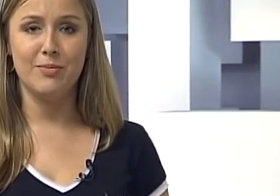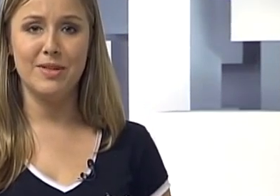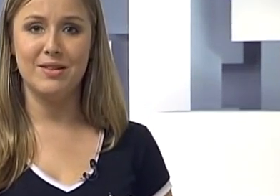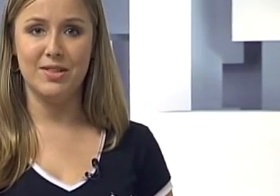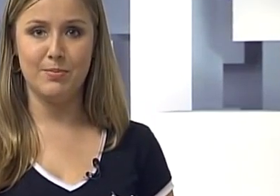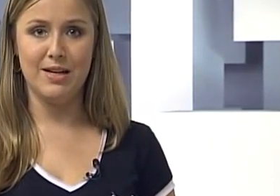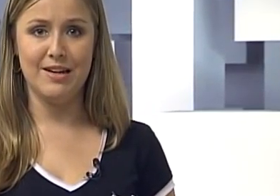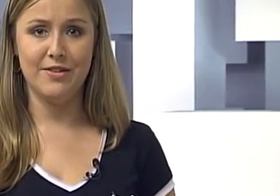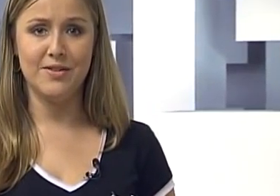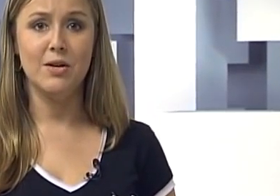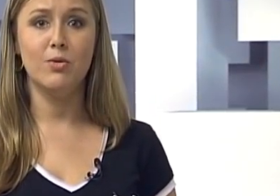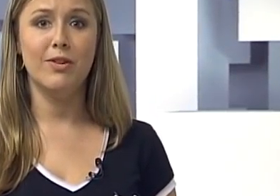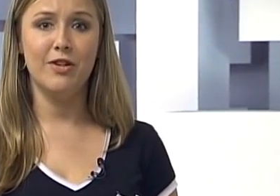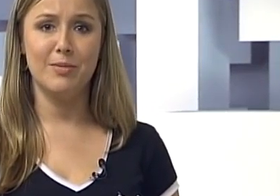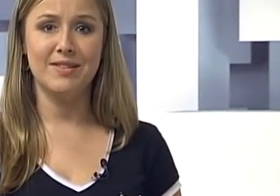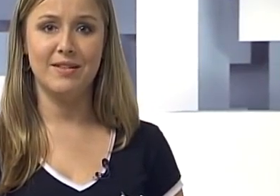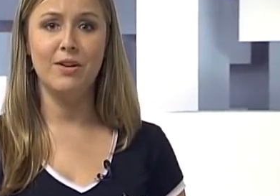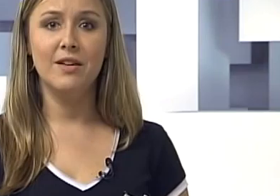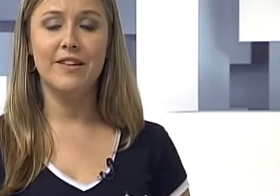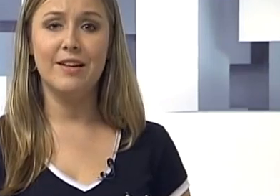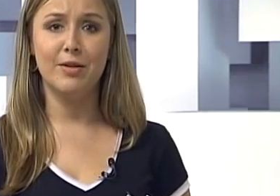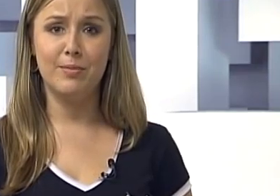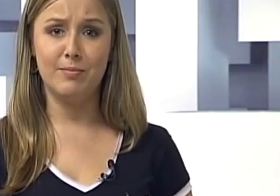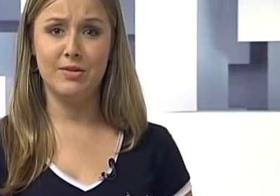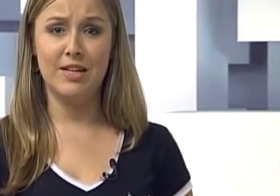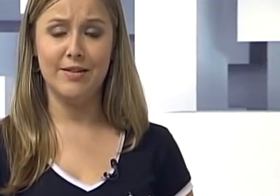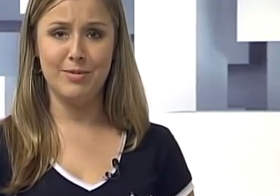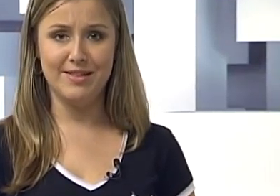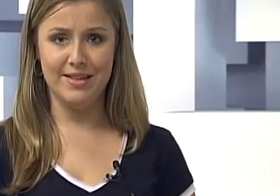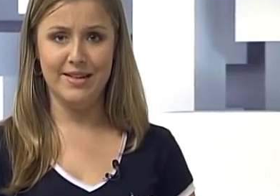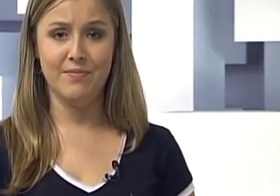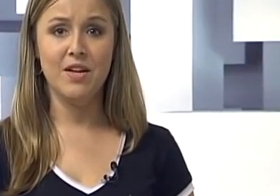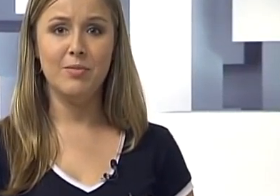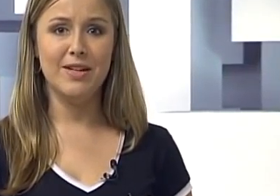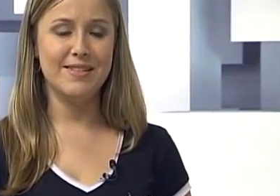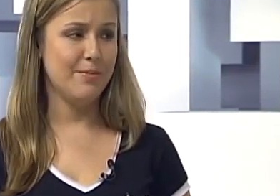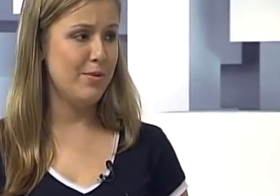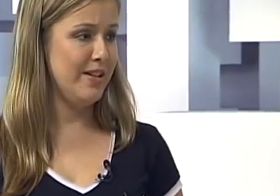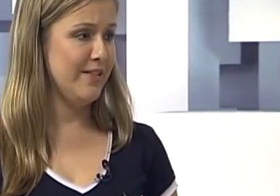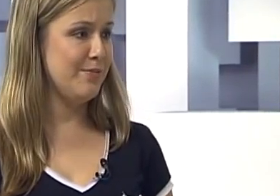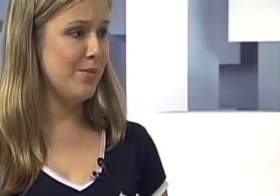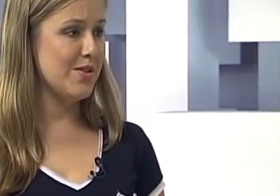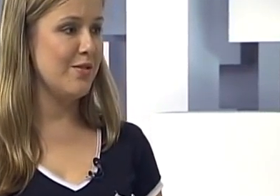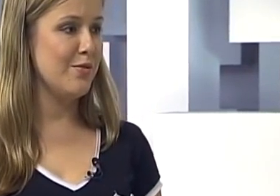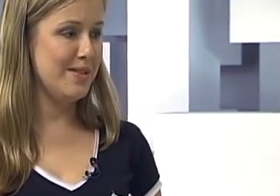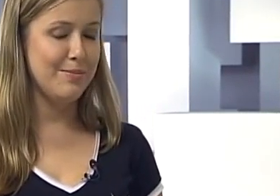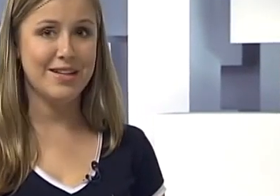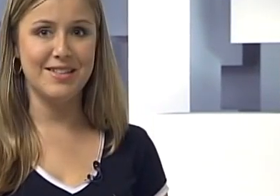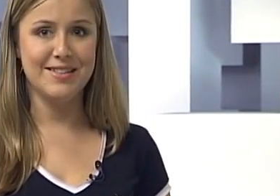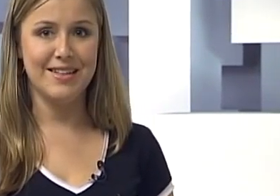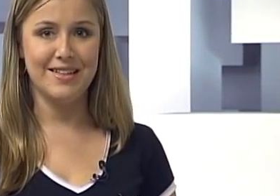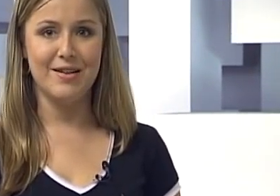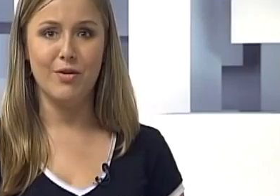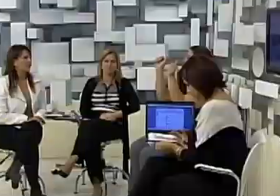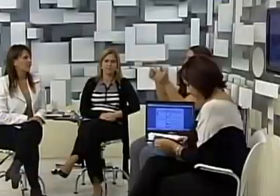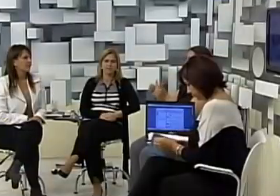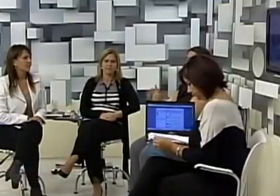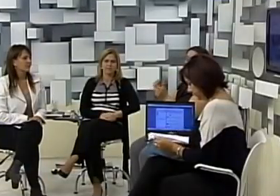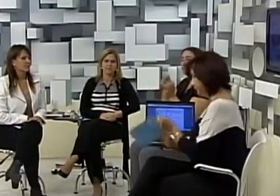com a formação das palavras, com a formação da língua brasileira. Por exemplo, Helena, vamos mostrar algumas imagens tá aí